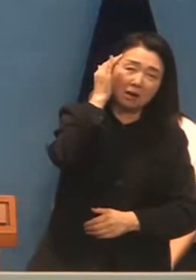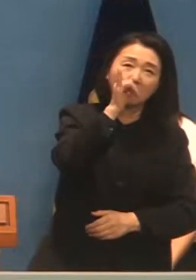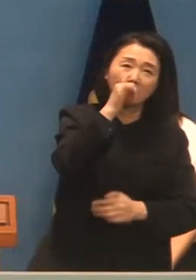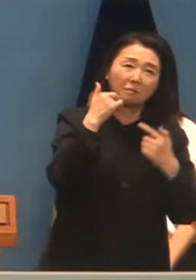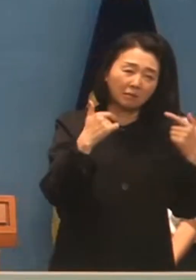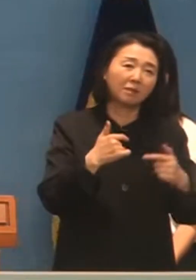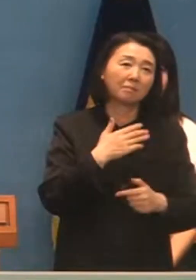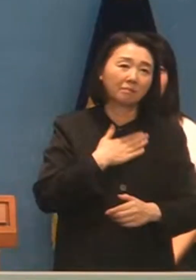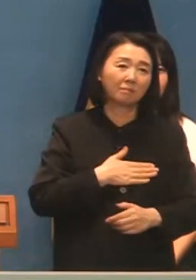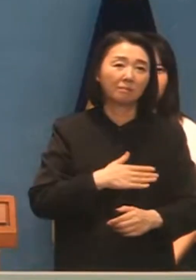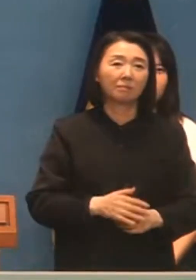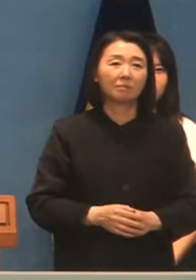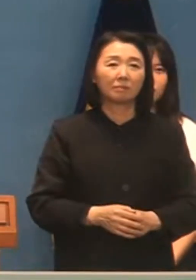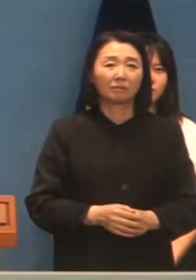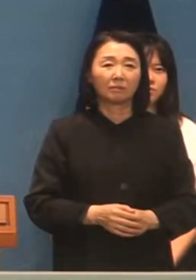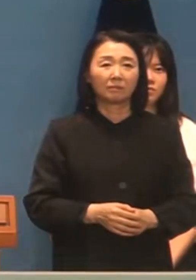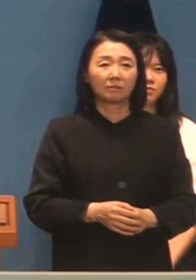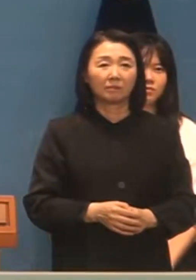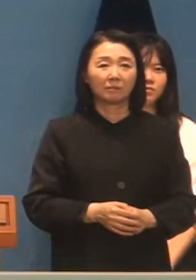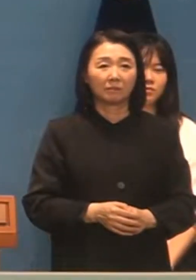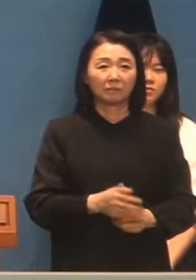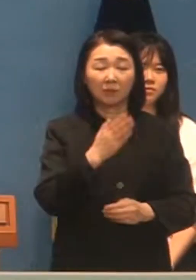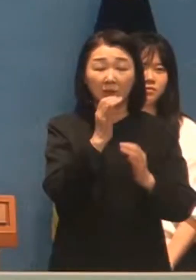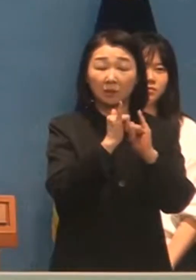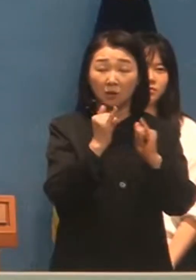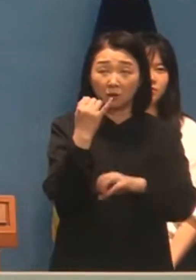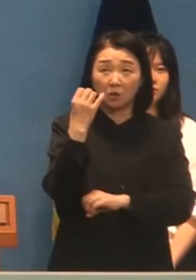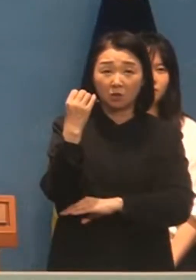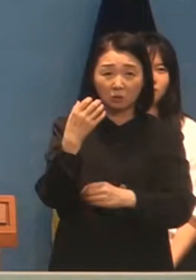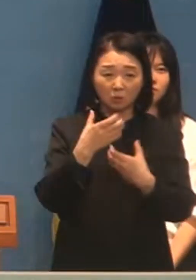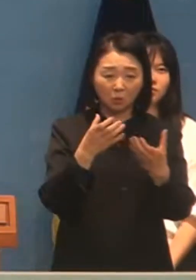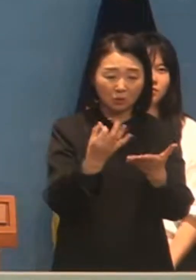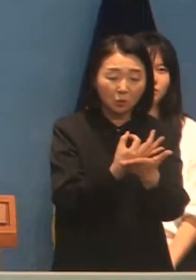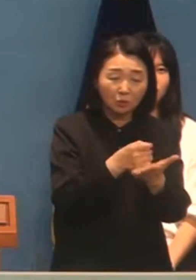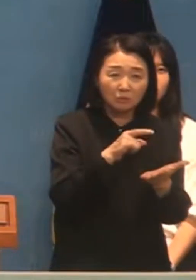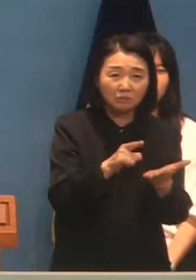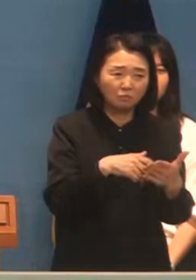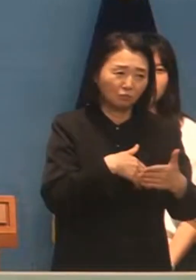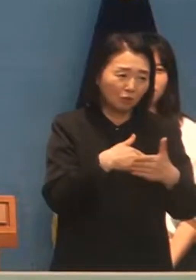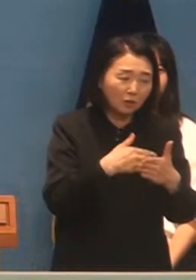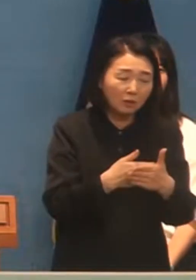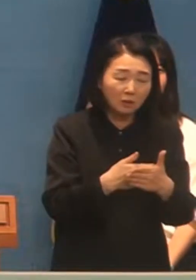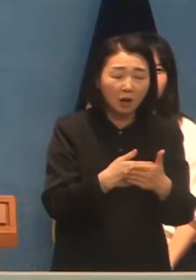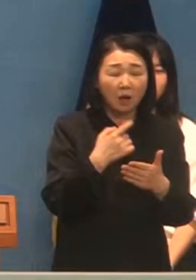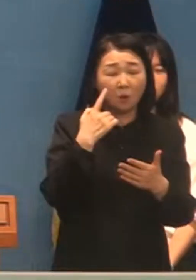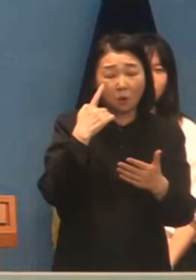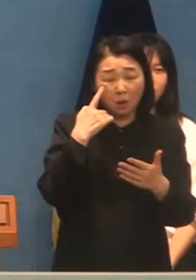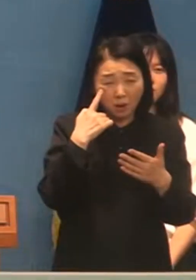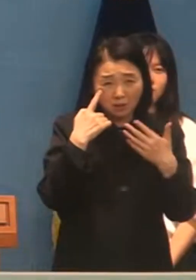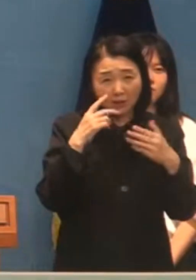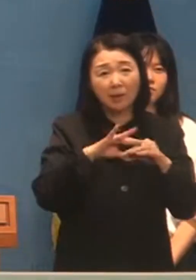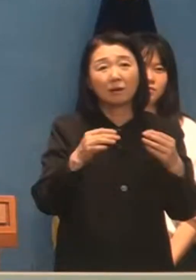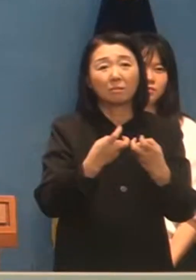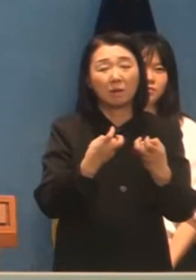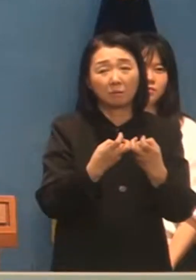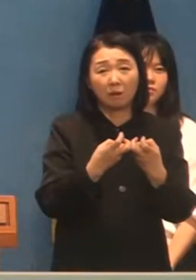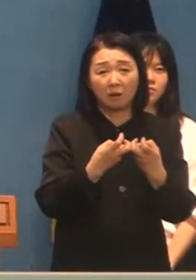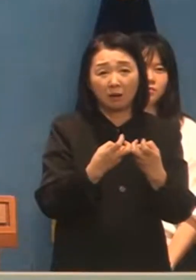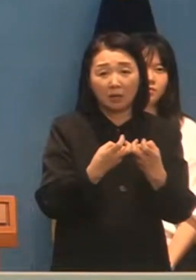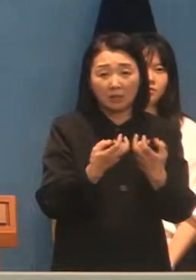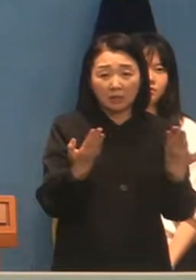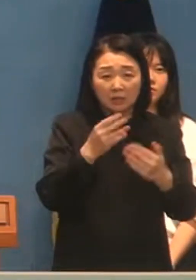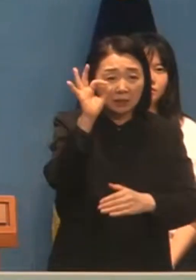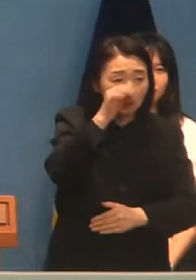매일같이 체감합니다. 청년 기본소득은 불안정과 불평등에 대한 확실한 대안입니다. 이를 구하지